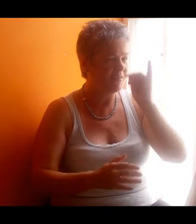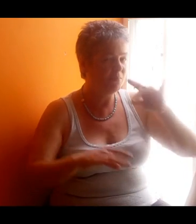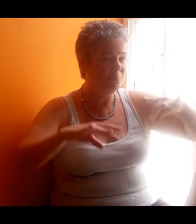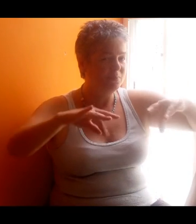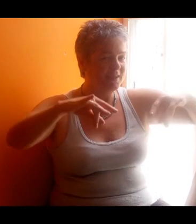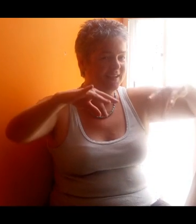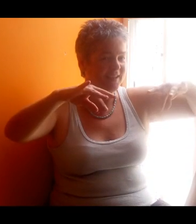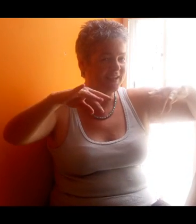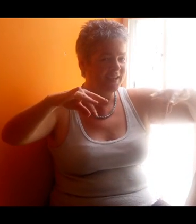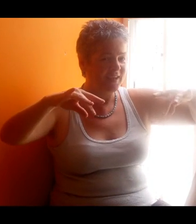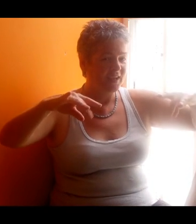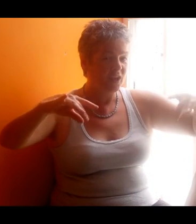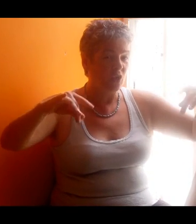rtve.es.